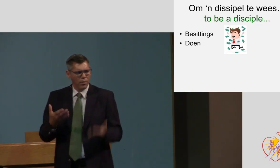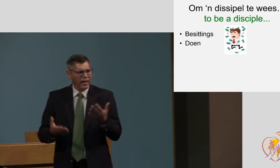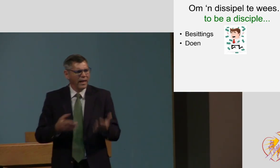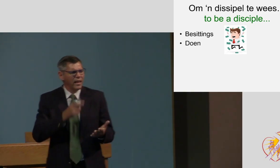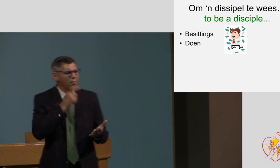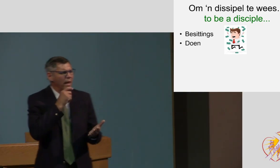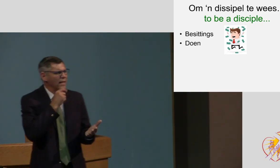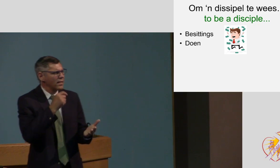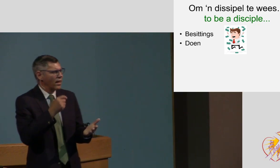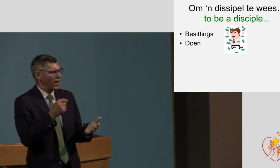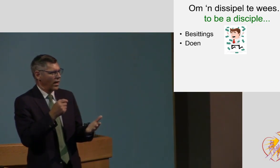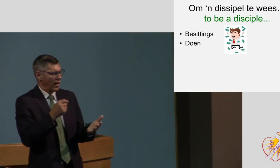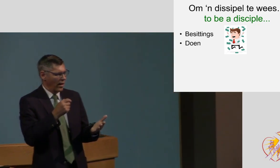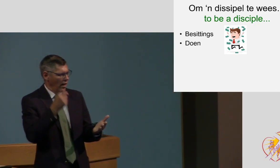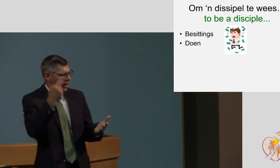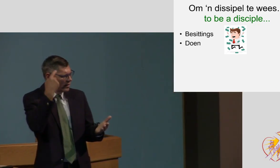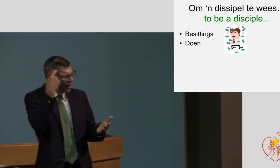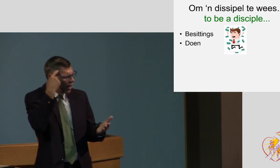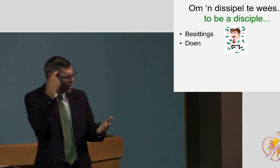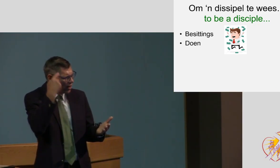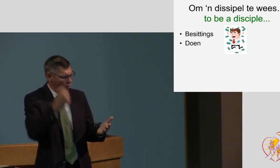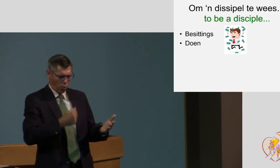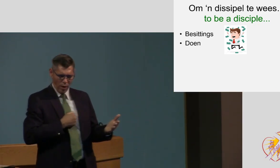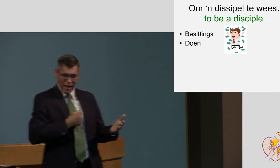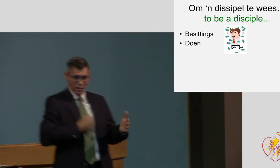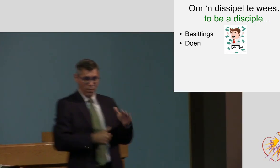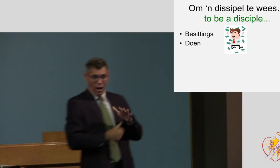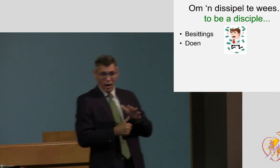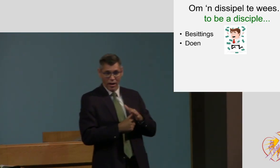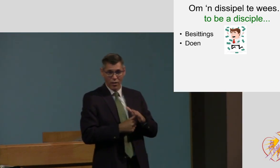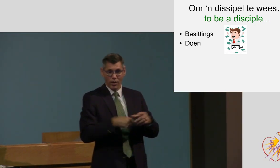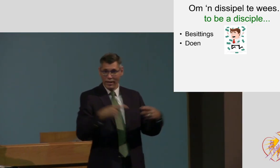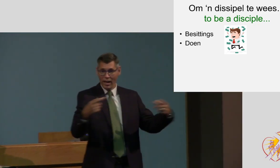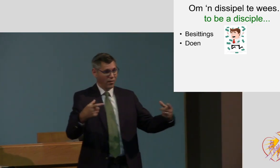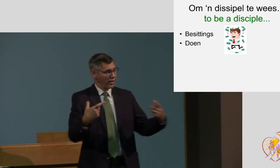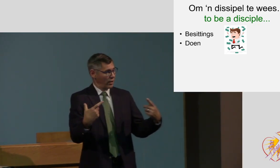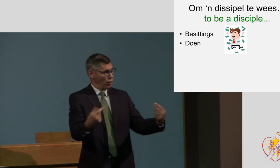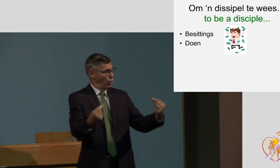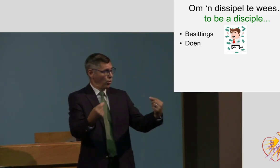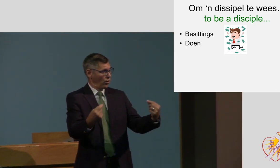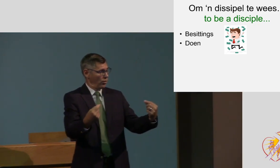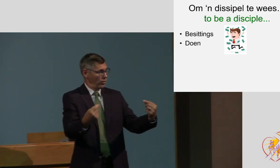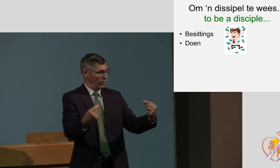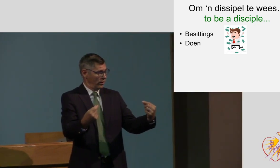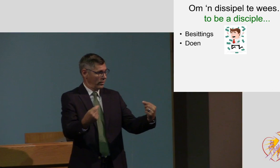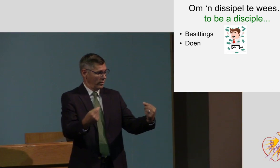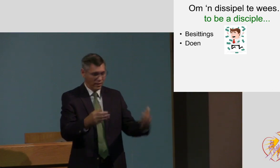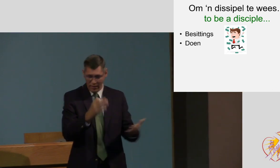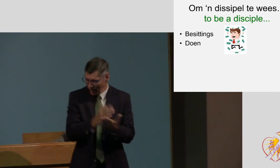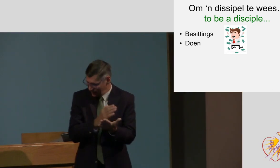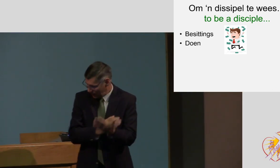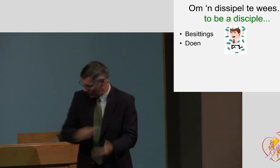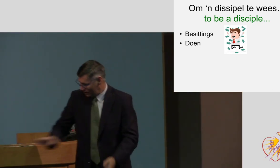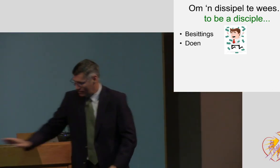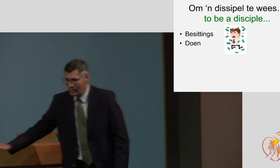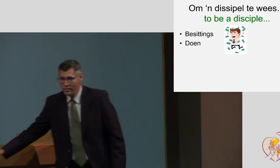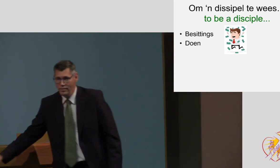partykeer mense dink, ek is belangrik oor die dinge wat ek doen, die wette,